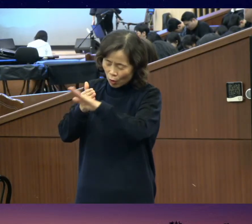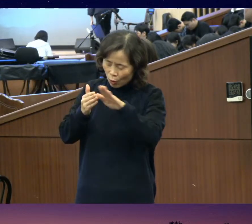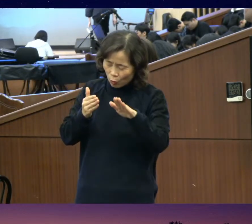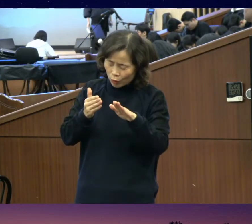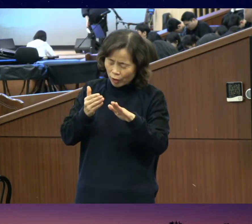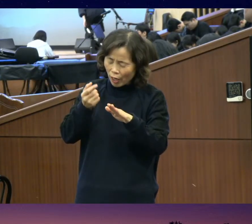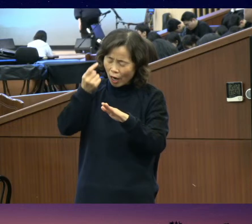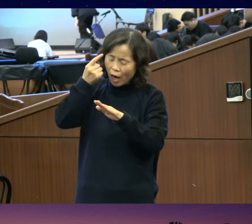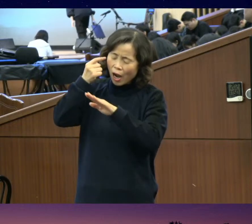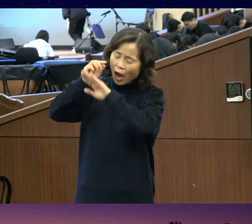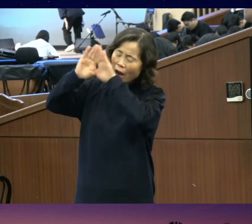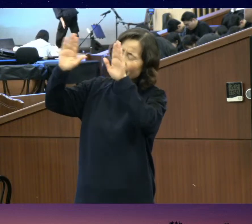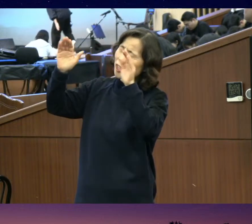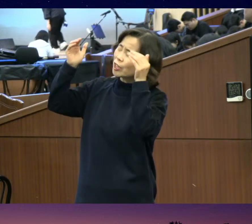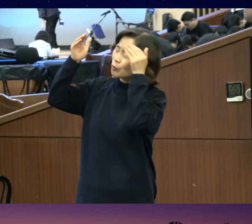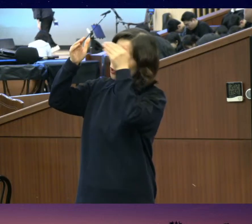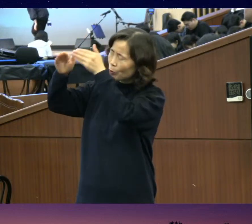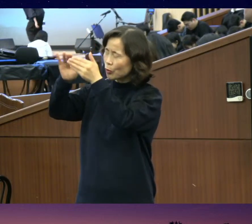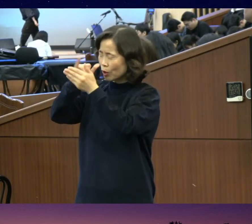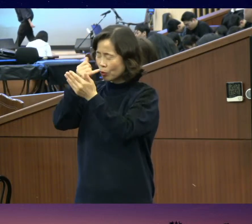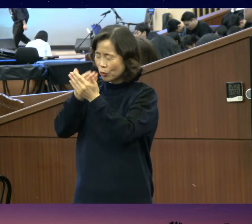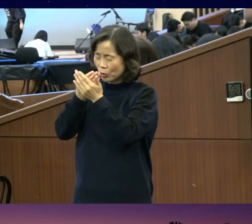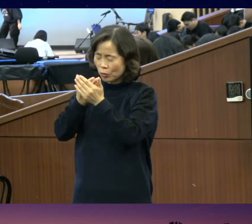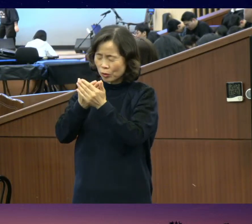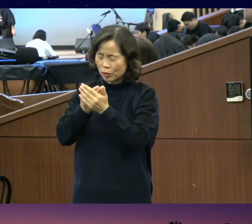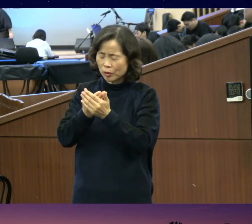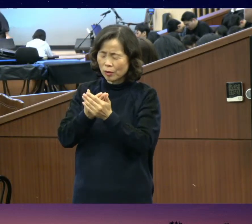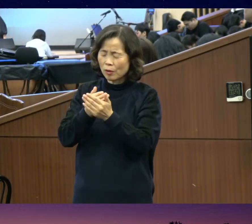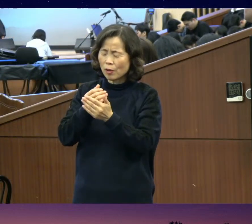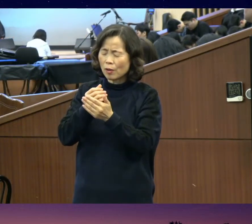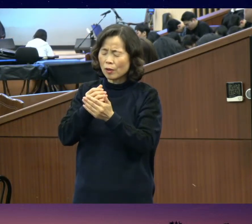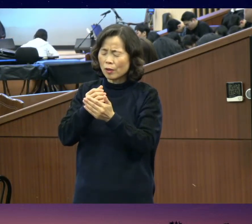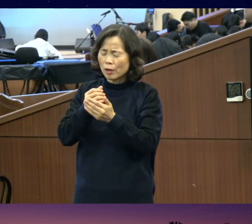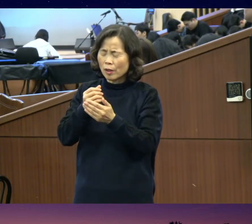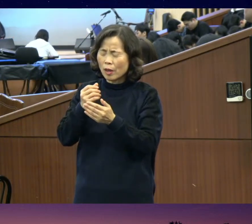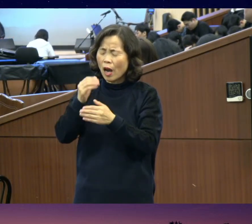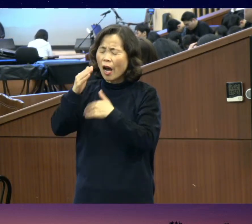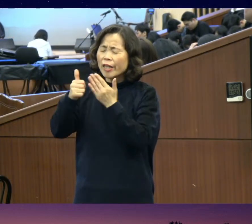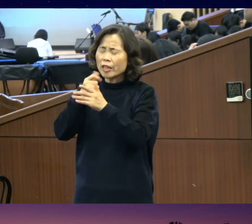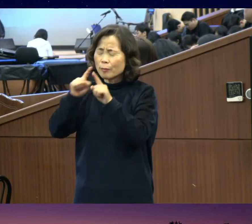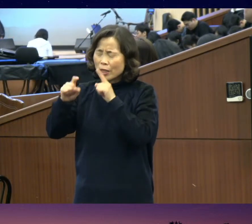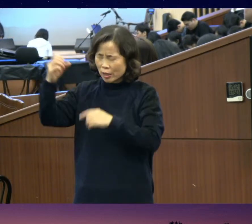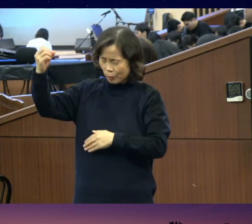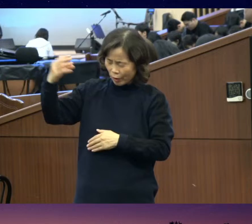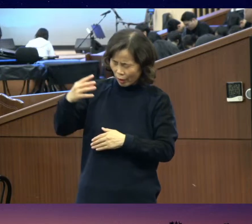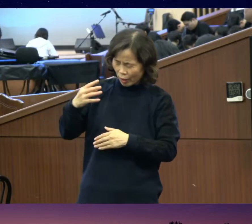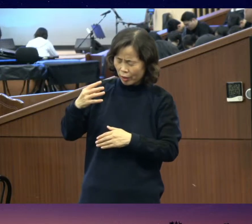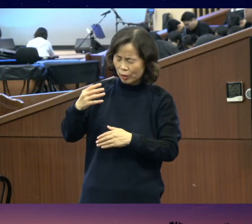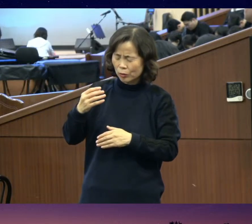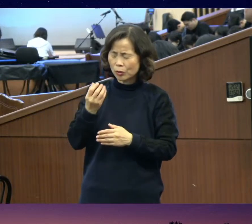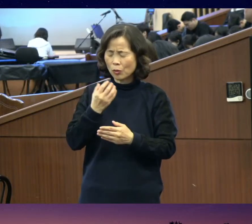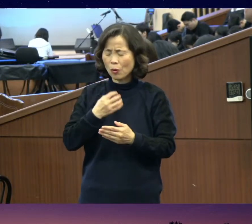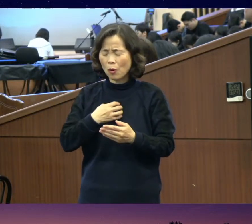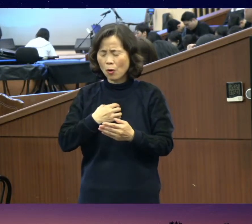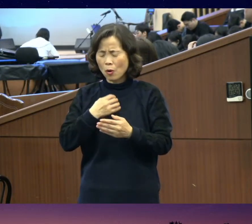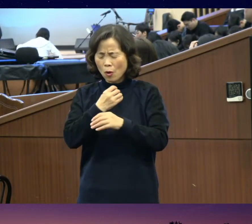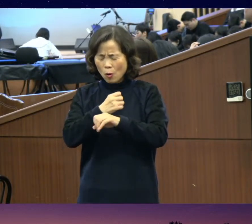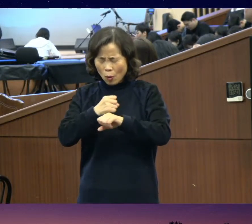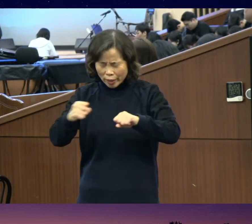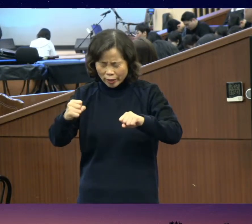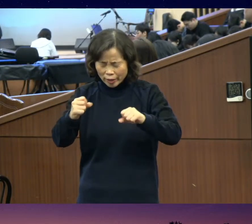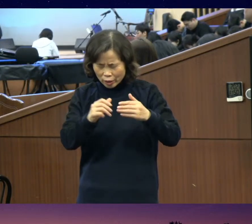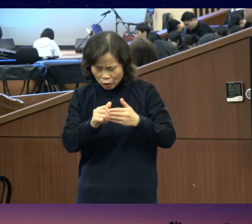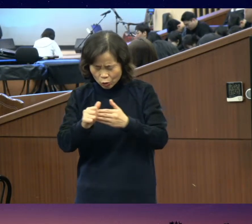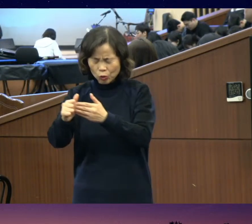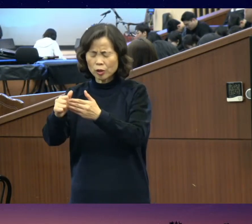하늘을 향하게 하여 주시옵소서. 만나를 내려 주시고 광야에서 백성들을 이끌어 주셨던 하나님께서 오늘도 이